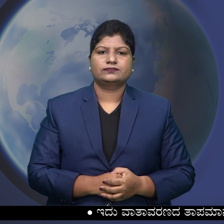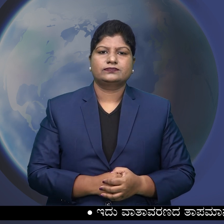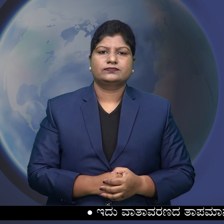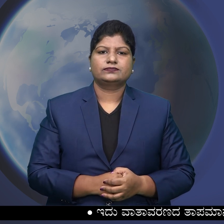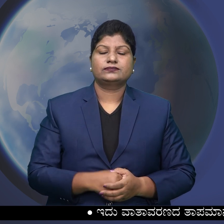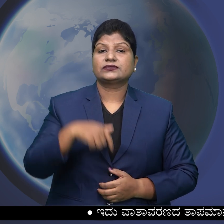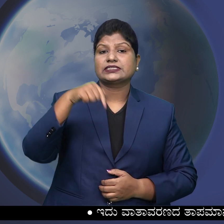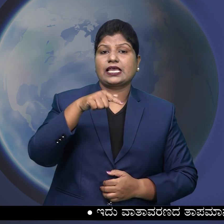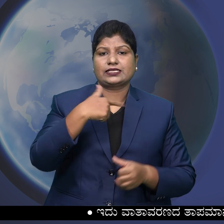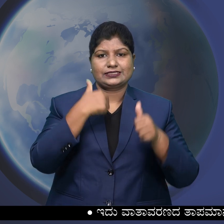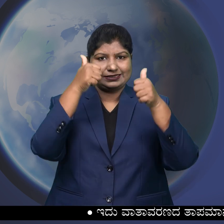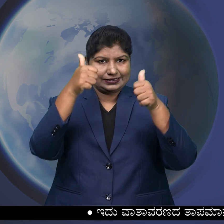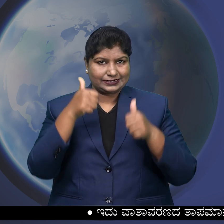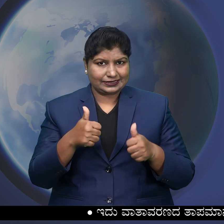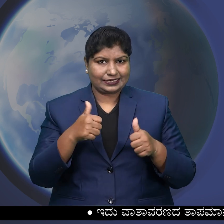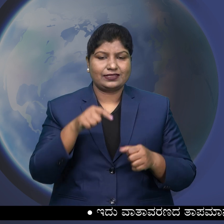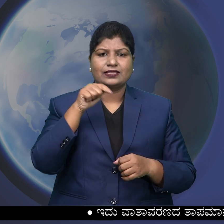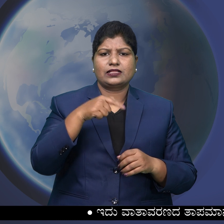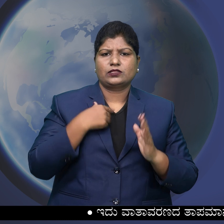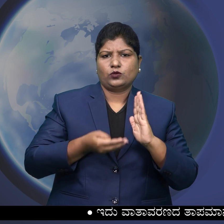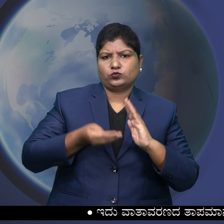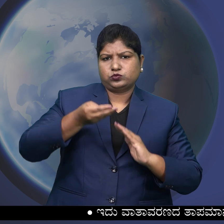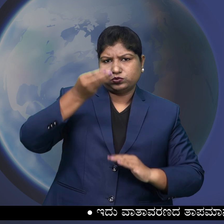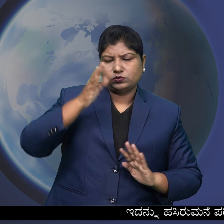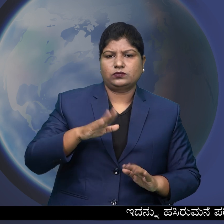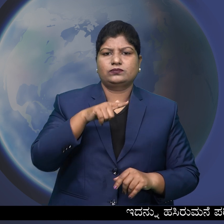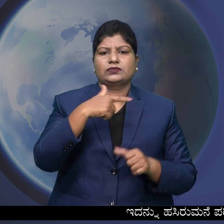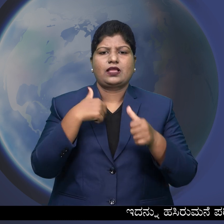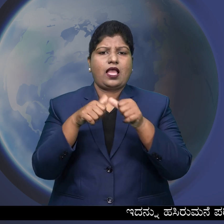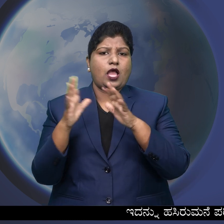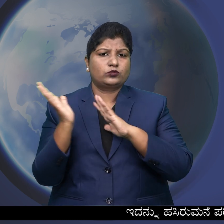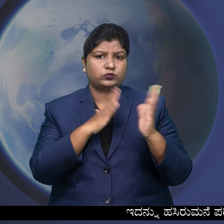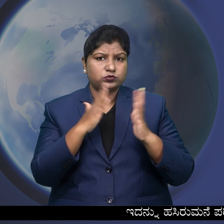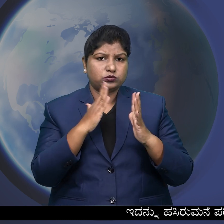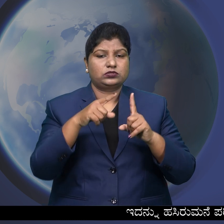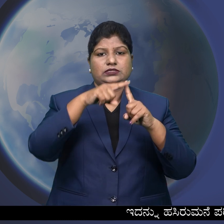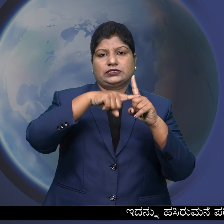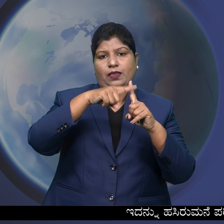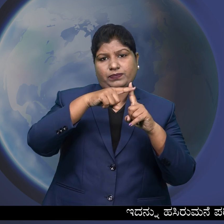ಇದು ವಾತಾವರಣದ ತಾಪಮಾನದಲ್ಲಿ ಹೆಚ್ಚಳಕ್ಕೆ ಕಾರಣ ಆಗತ್ತೆ ಮತ್ತಿದನ್ನ ಹಸಿರುಮನೆ ಪರಿಣಾಮ ಎಂದು